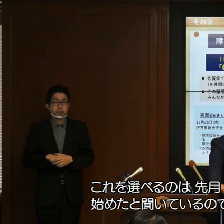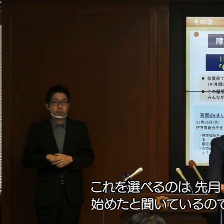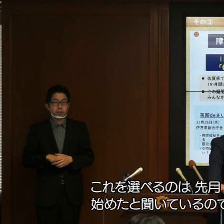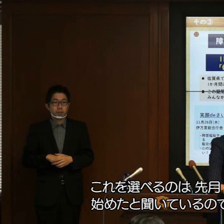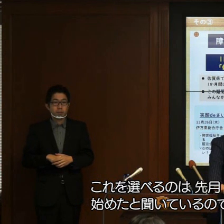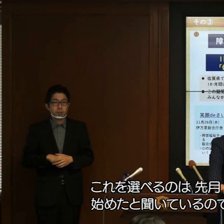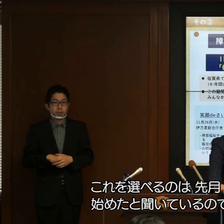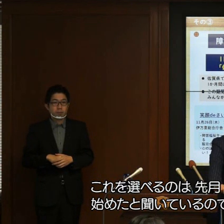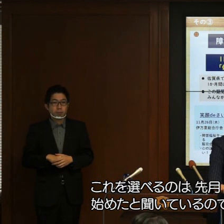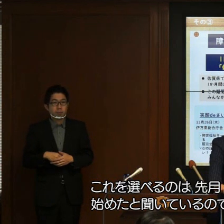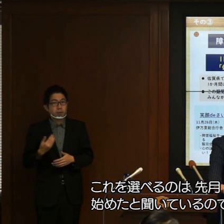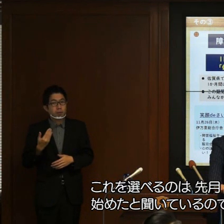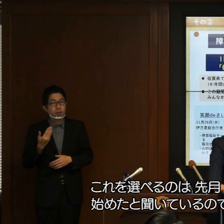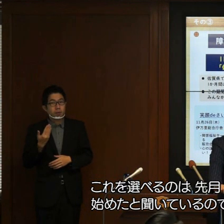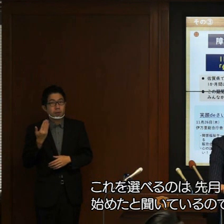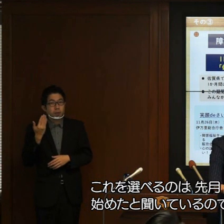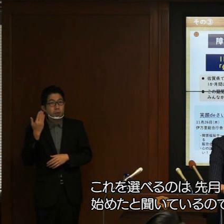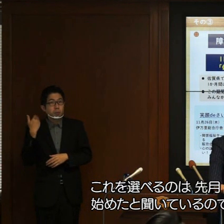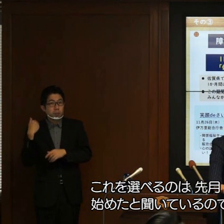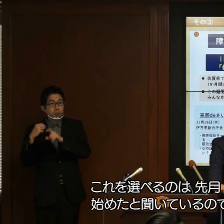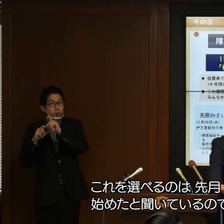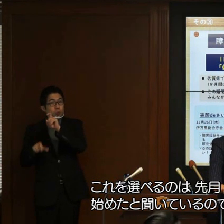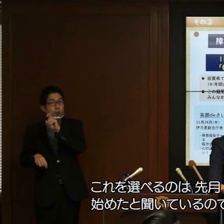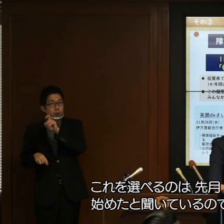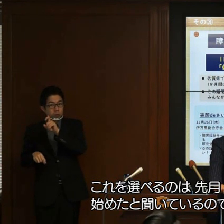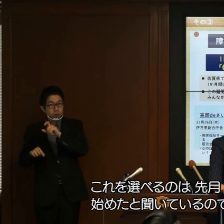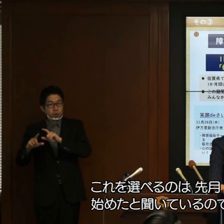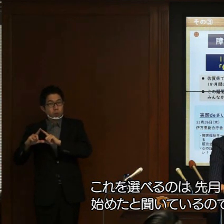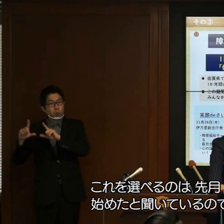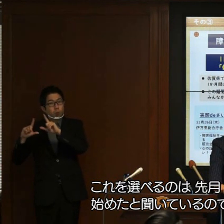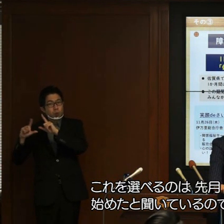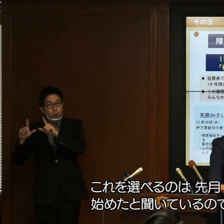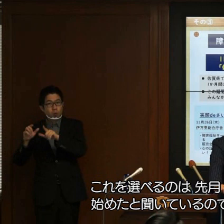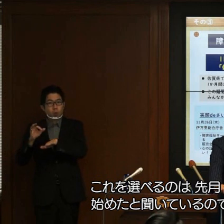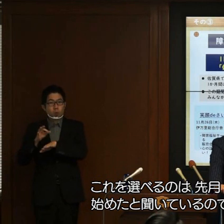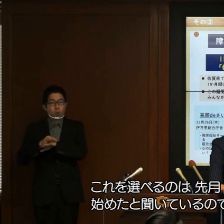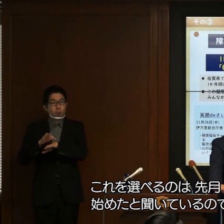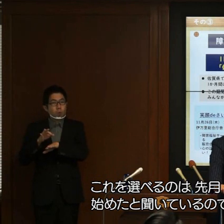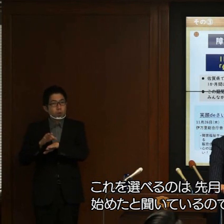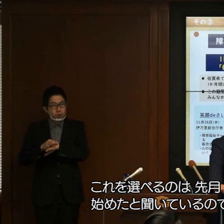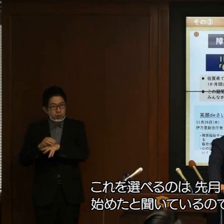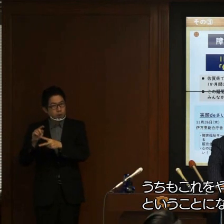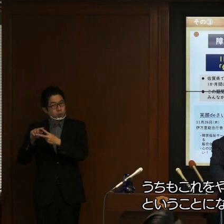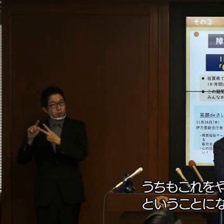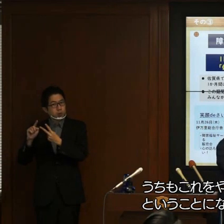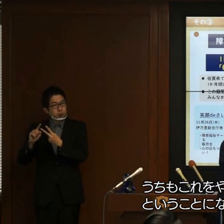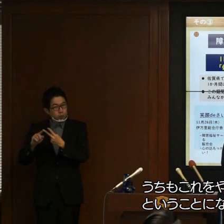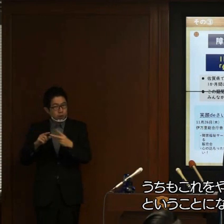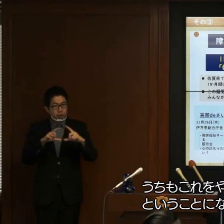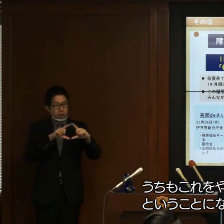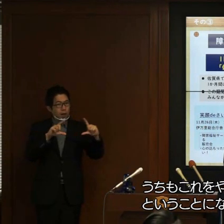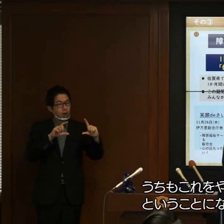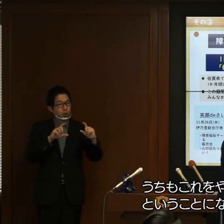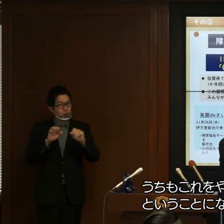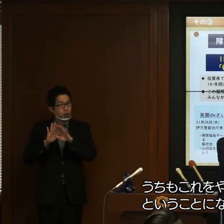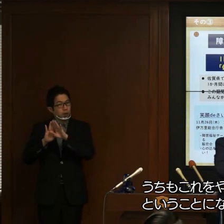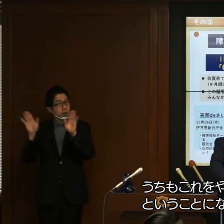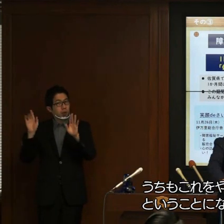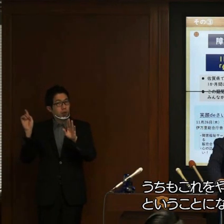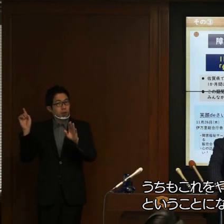先月東京と大分の2県が2都県が始めたというふうに聞いておるので、うちもこれやった